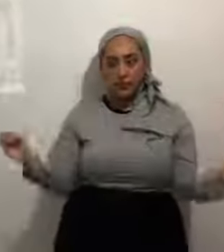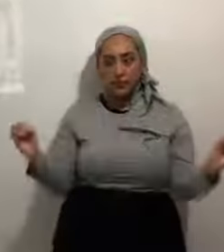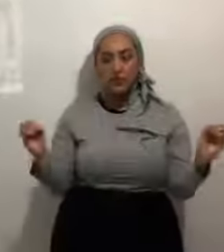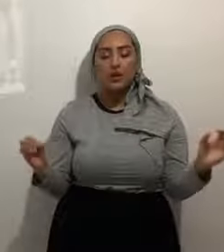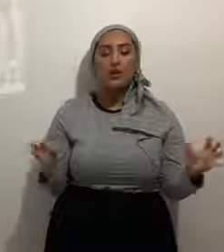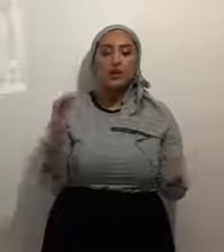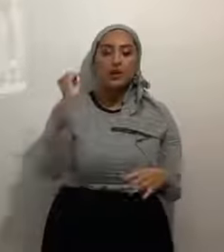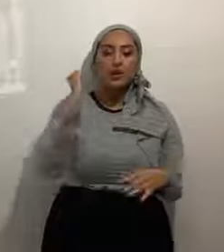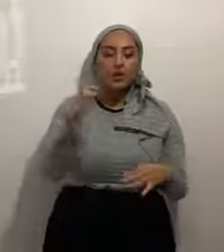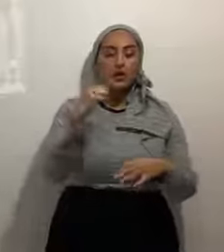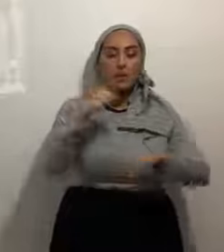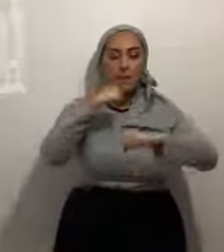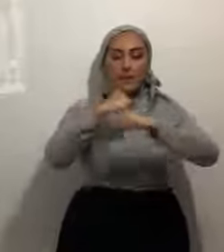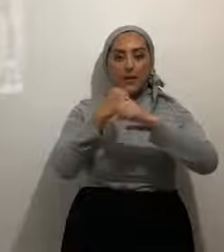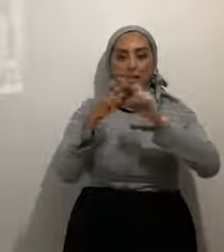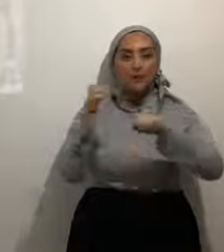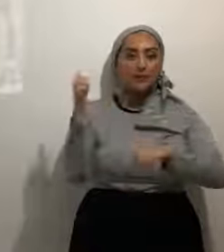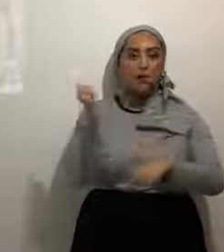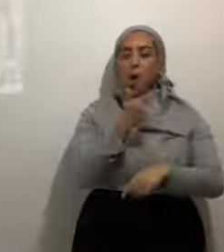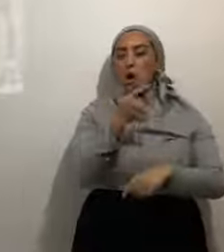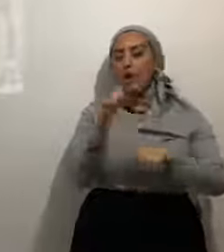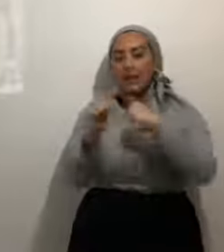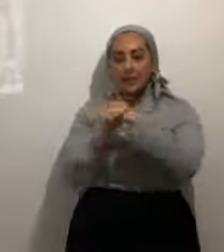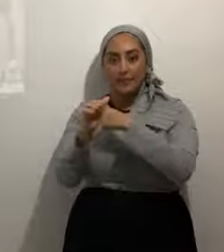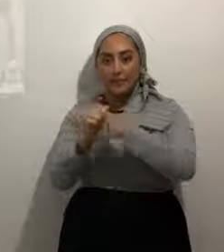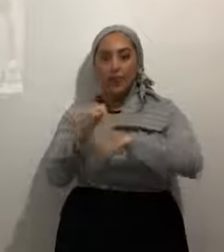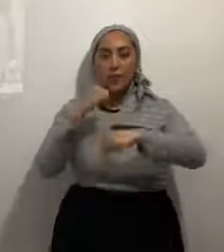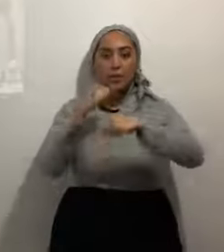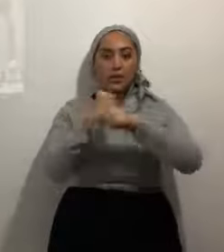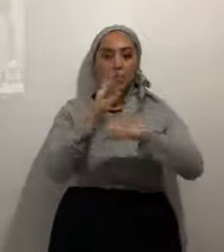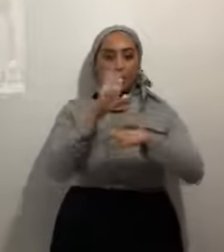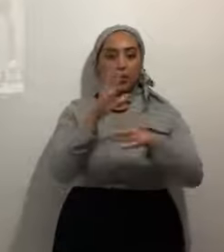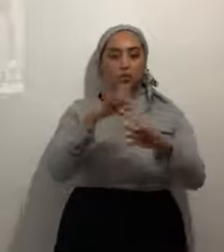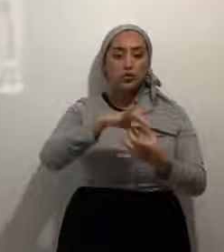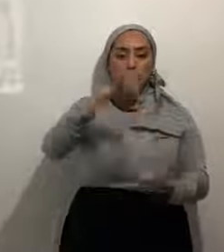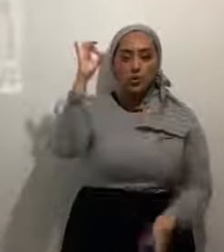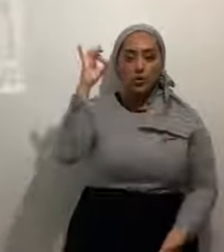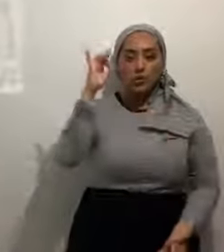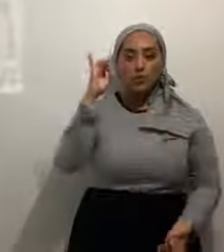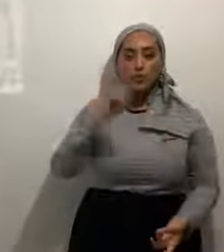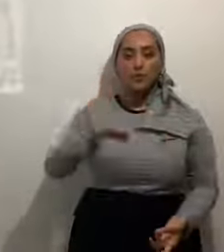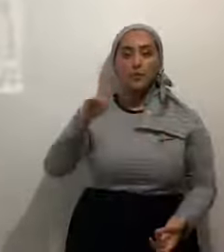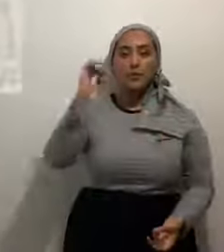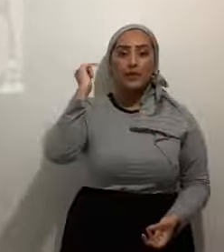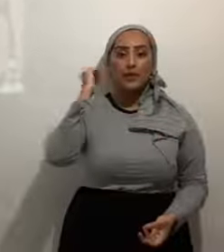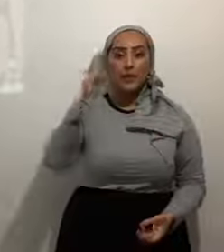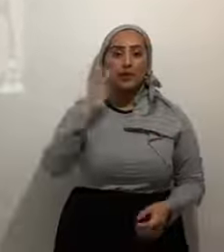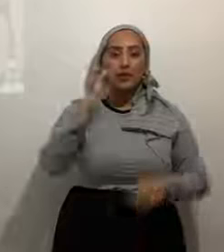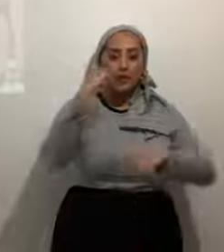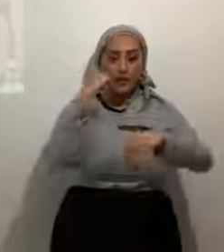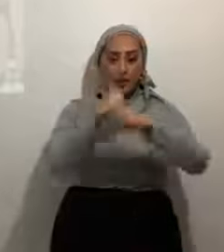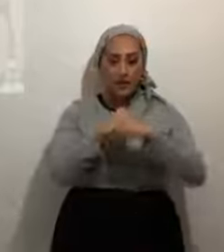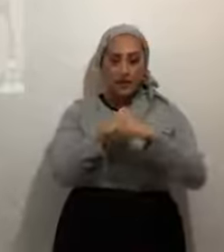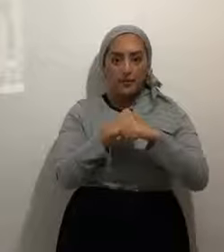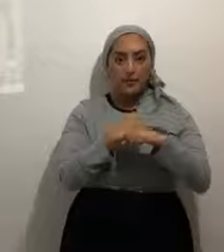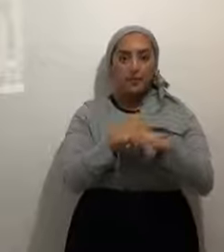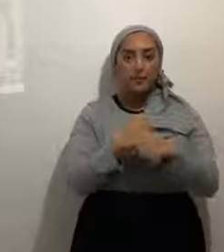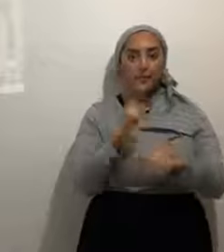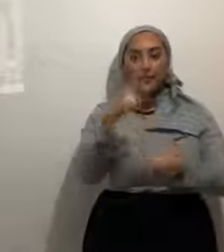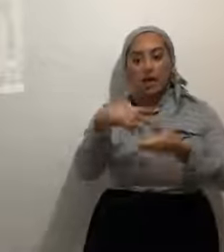Yahweh te guardará de todo mal. Él guardará tu alma. Yahweh guardará tu salida y